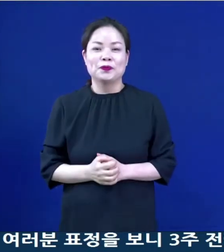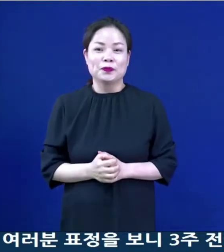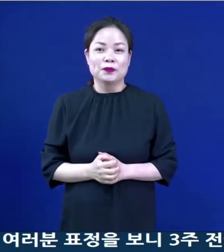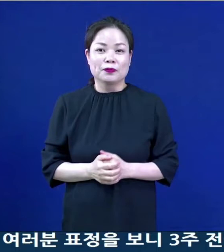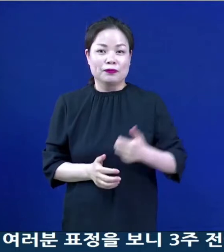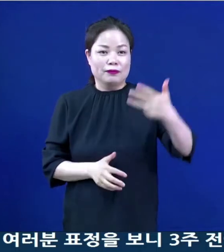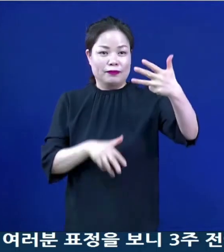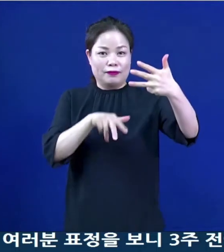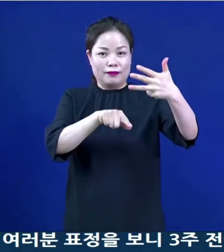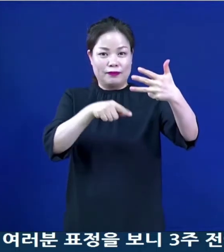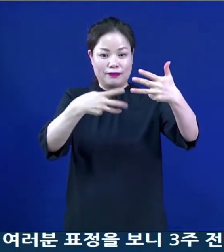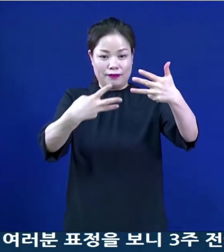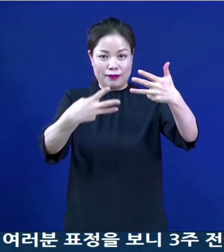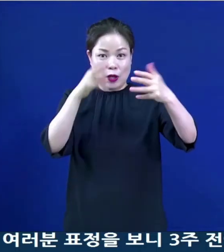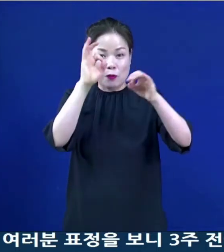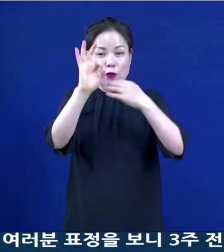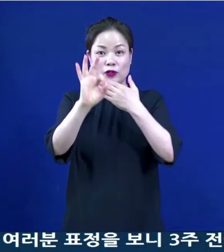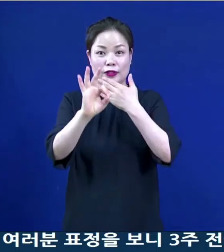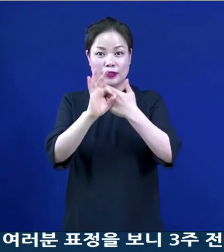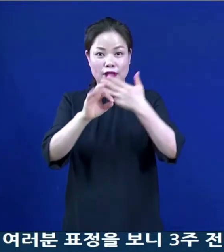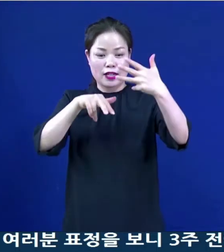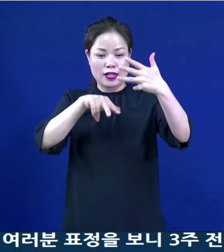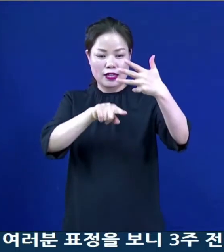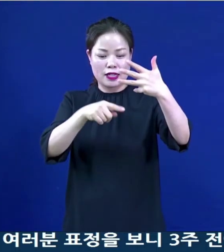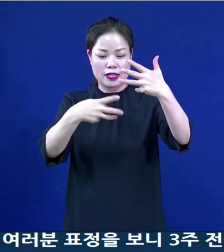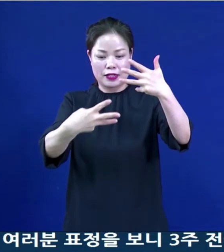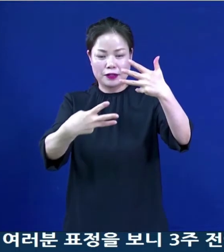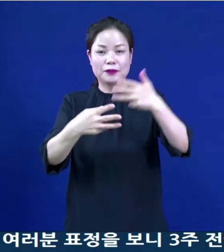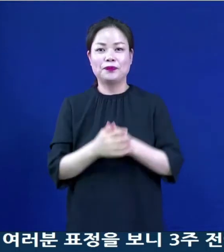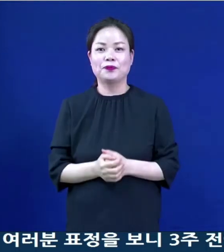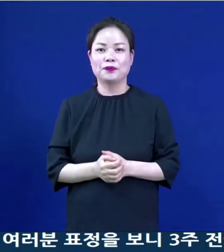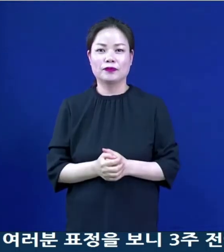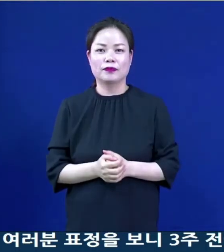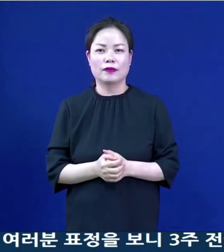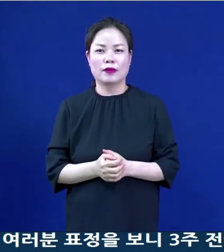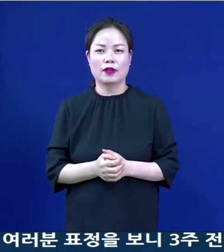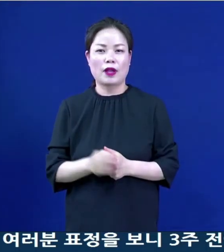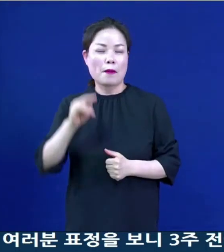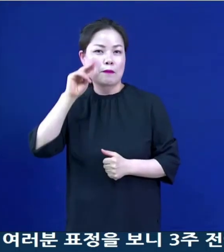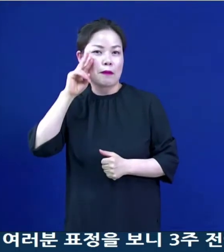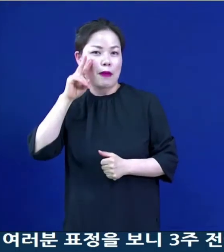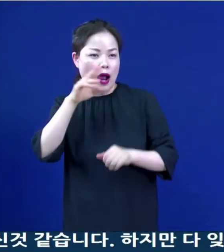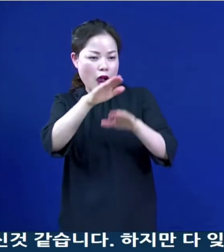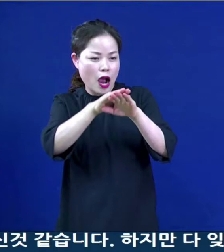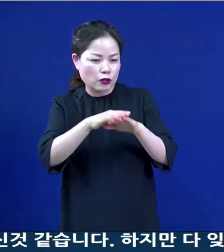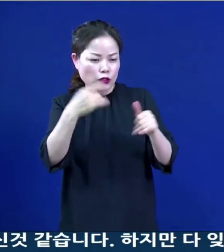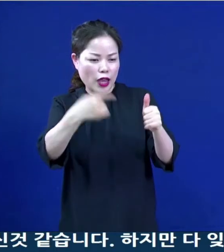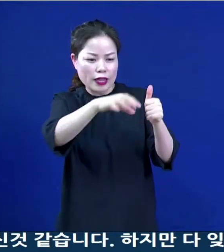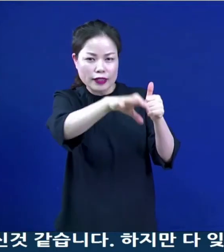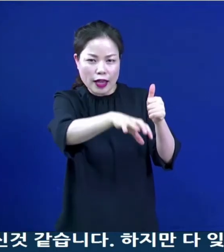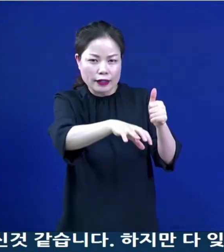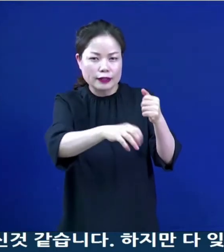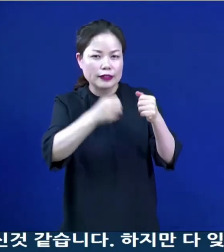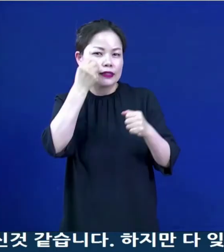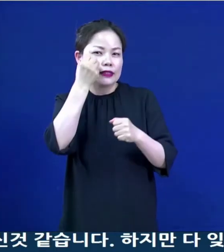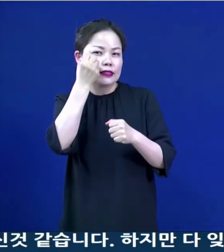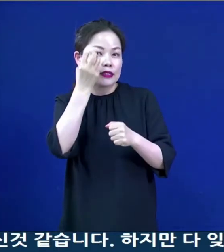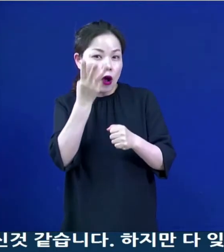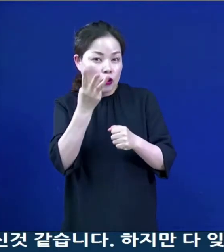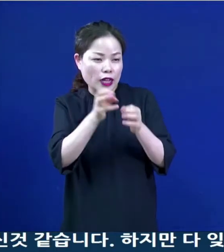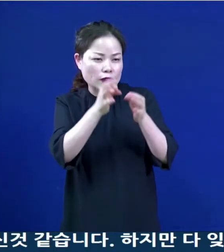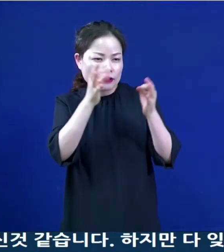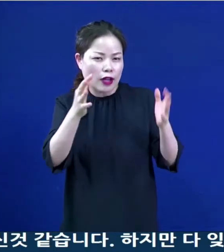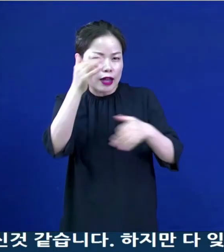자, 8절 보시면 8절로 갑니다. 바울이 회당에 들어가 석 달 동안 담대히 하나님